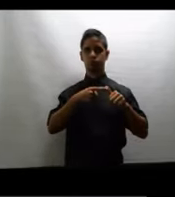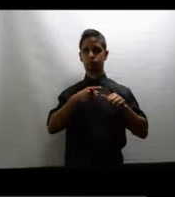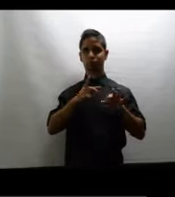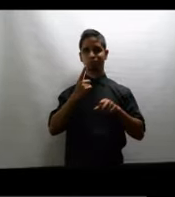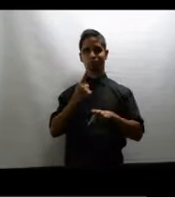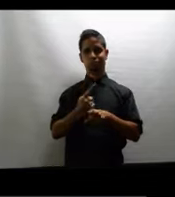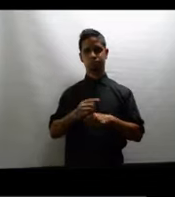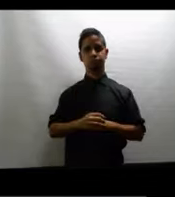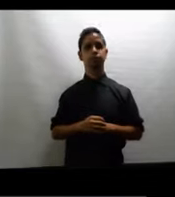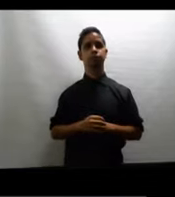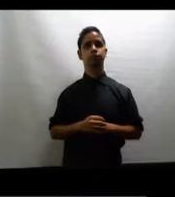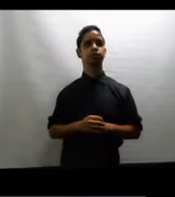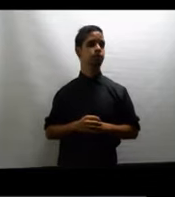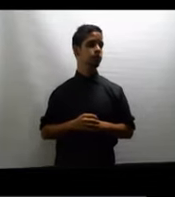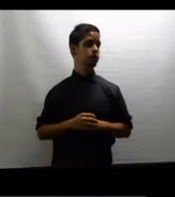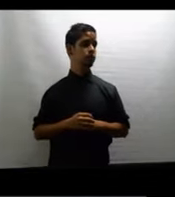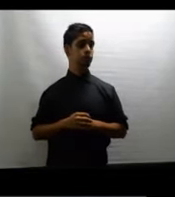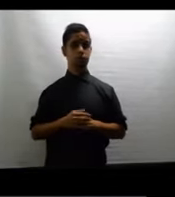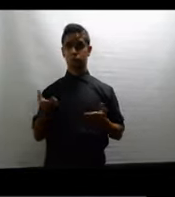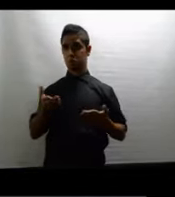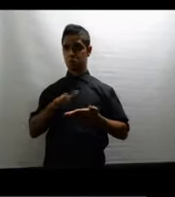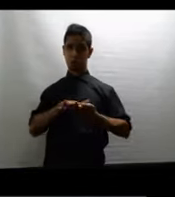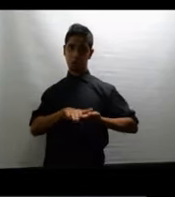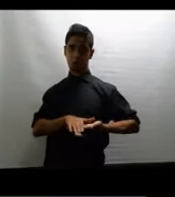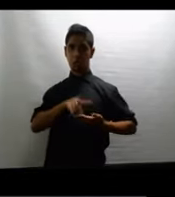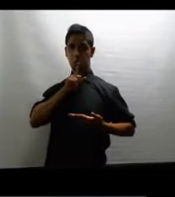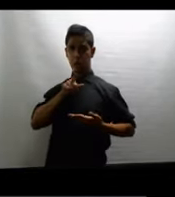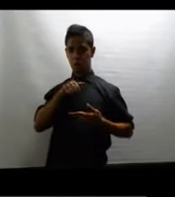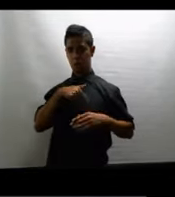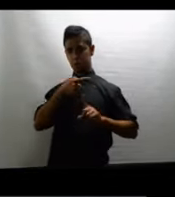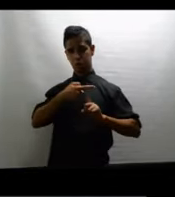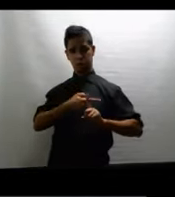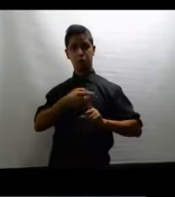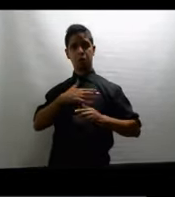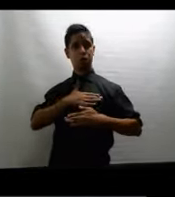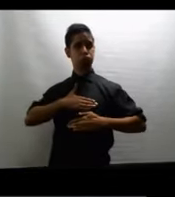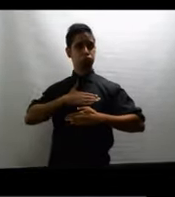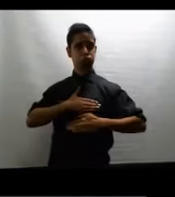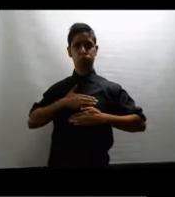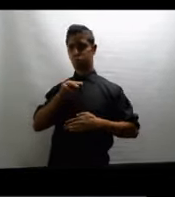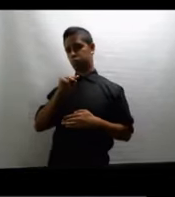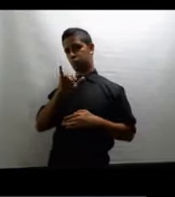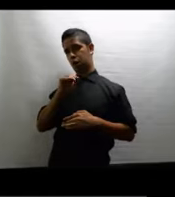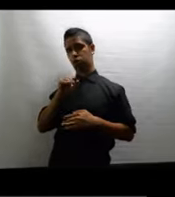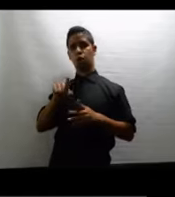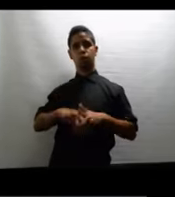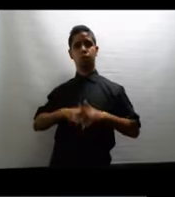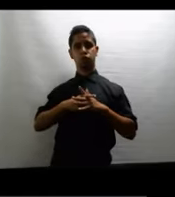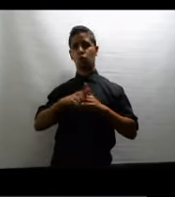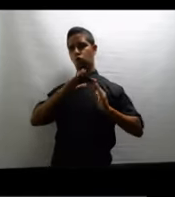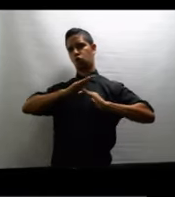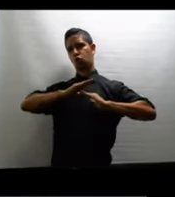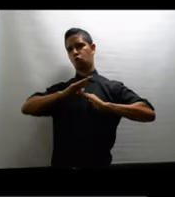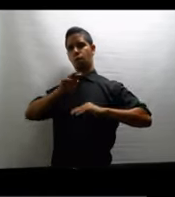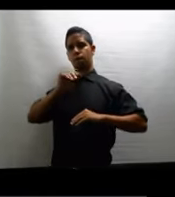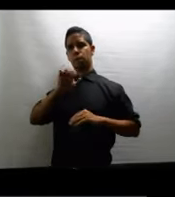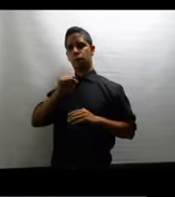que mira tú, esto va a estar... Ave María, este mes, pues te digo que es el mes de mayo, empezó el mes... Que mes de la